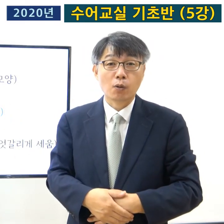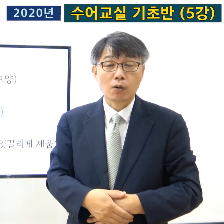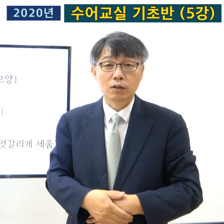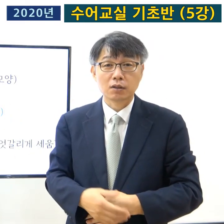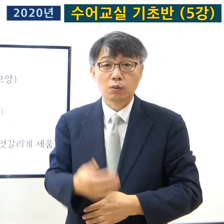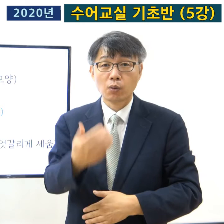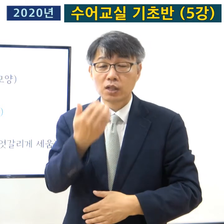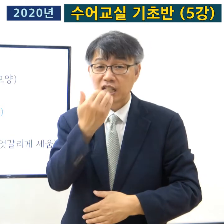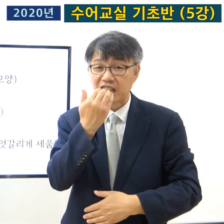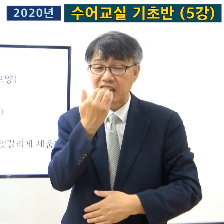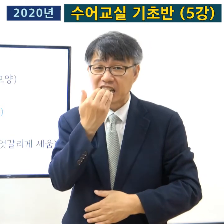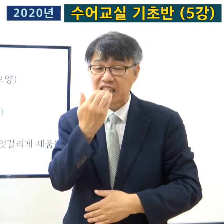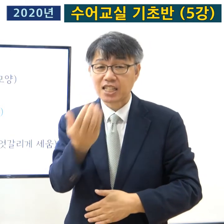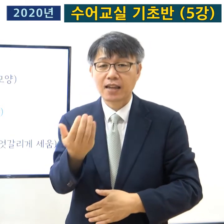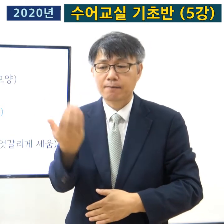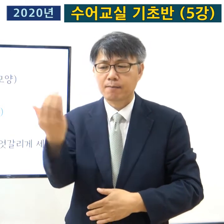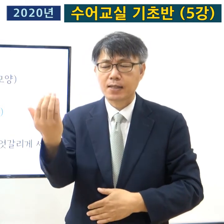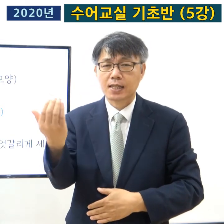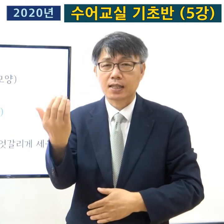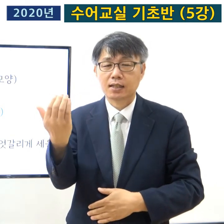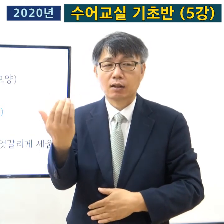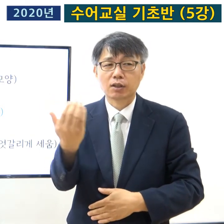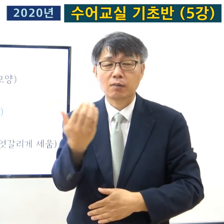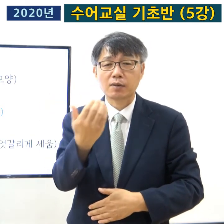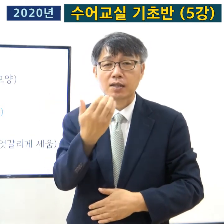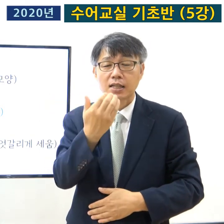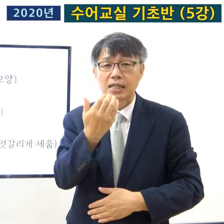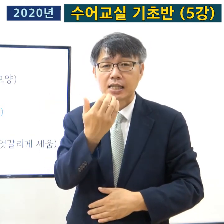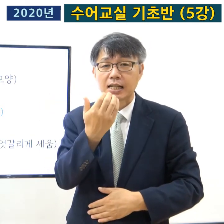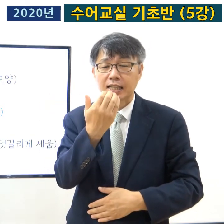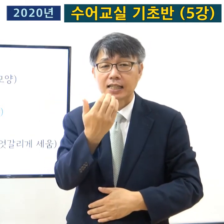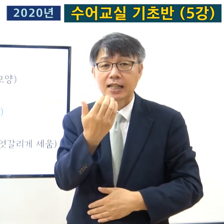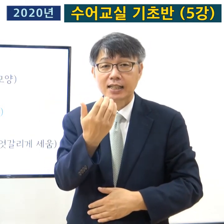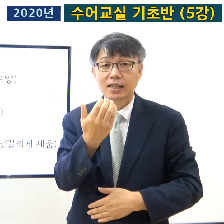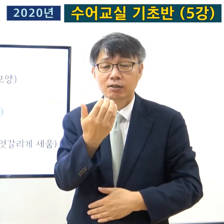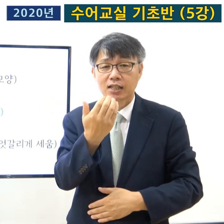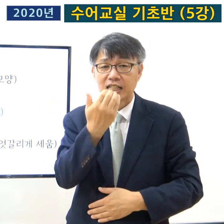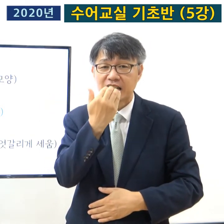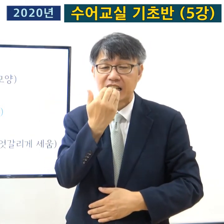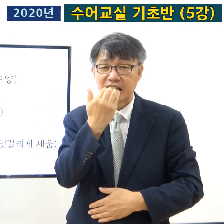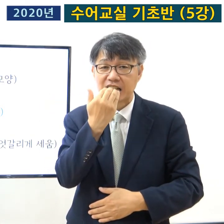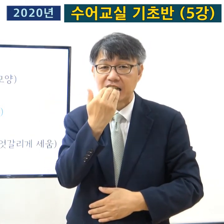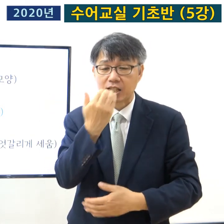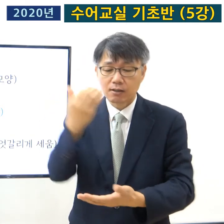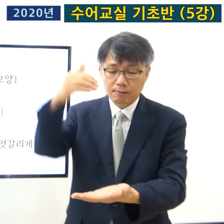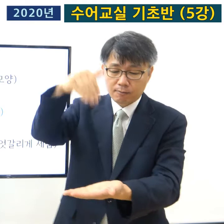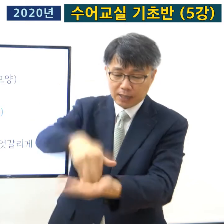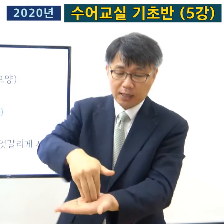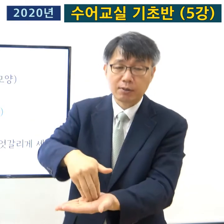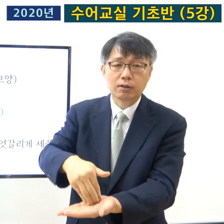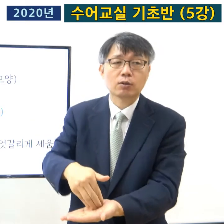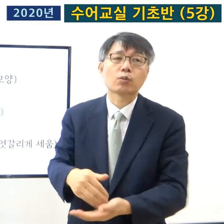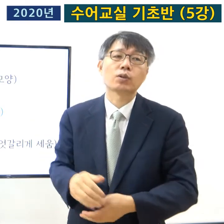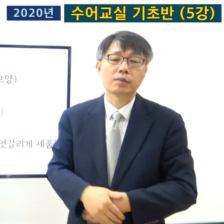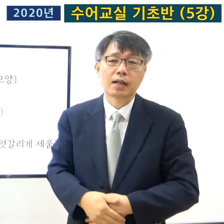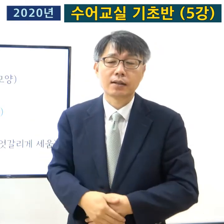딱딱하죠. 이게 어떻게 보면 이가 단단하잖아요. 그러니까 이렇게 해서 딱 하면 돌입니다.